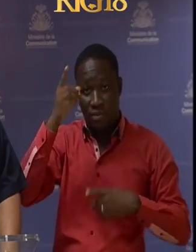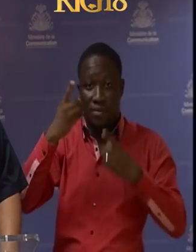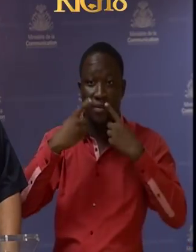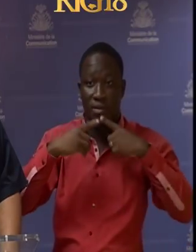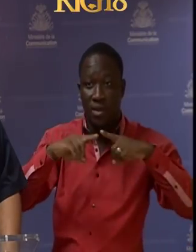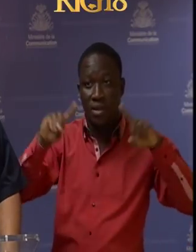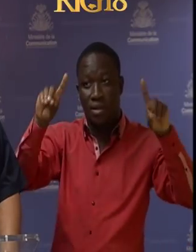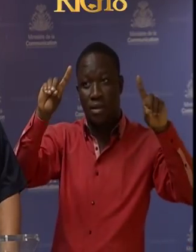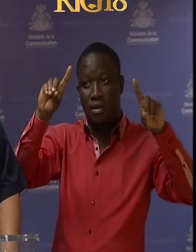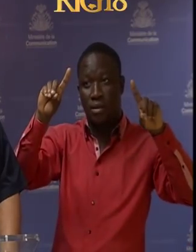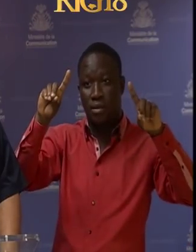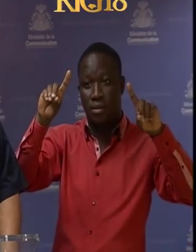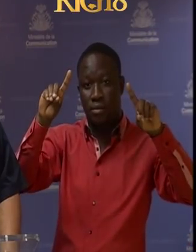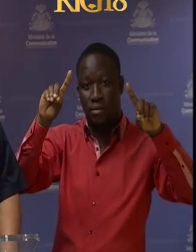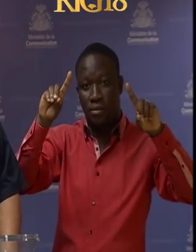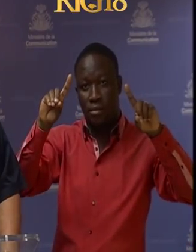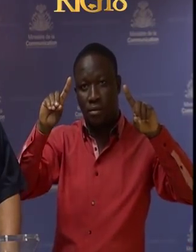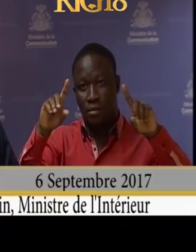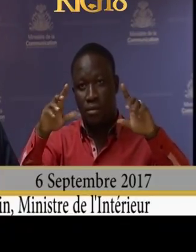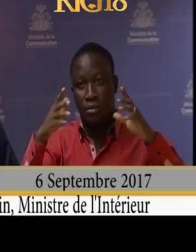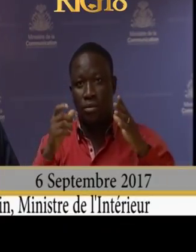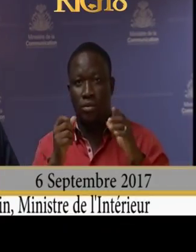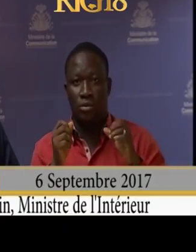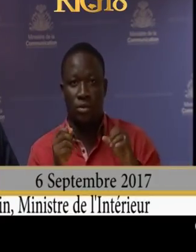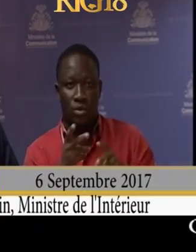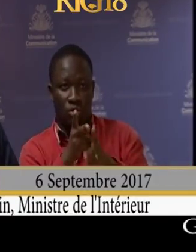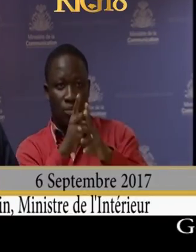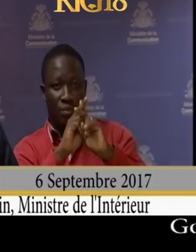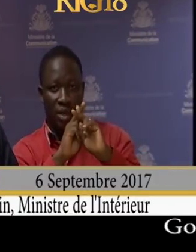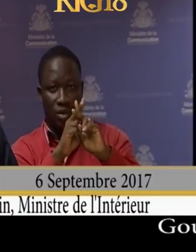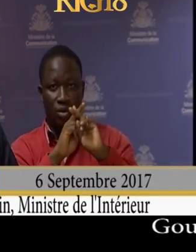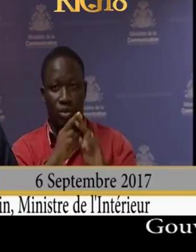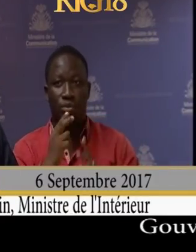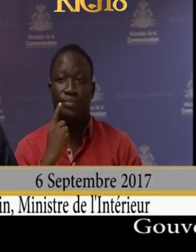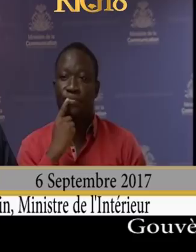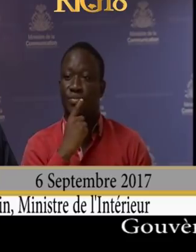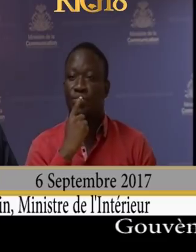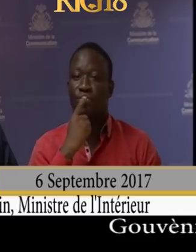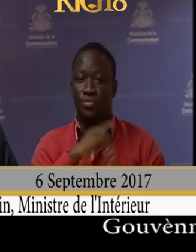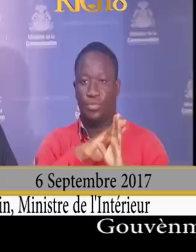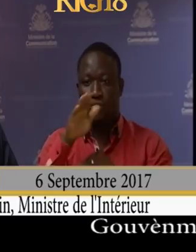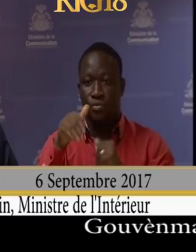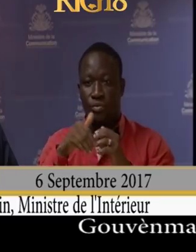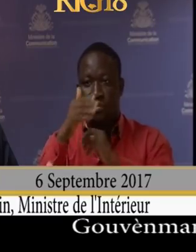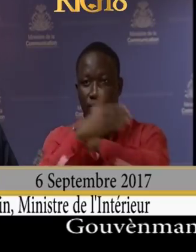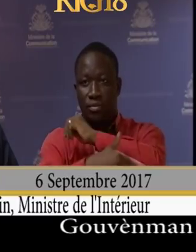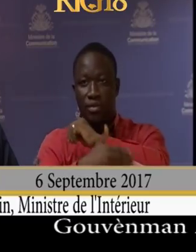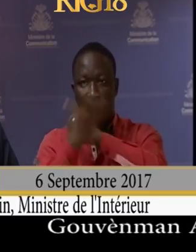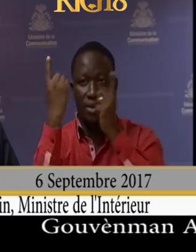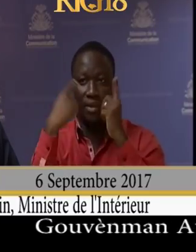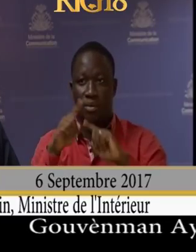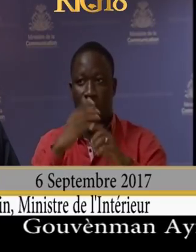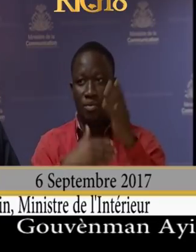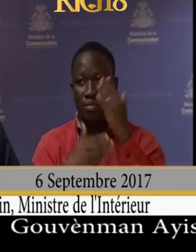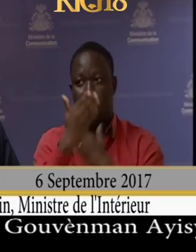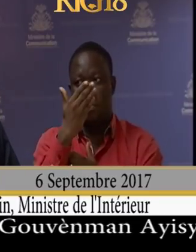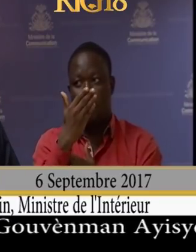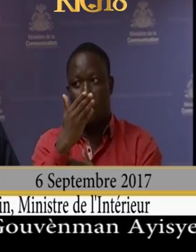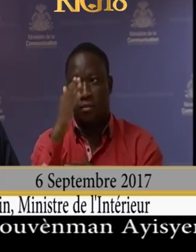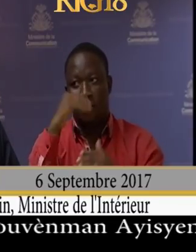déclaré en vigilance rouge sur tout pays qui est actif depuis le matin. Et